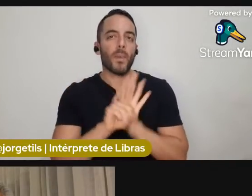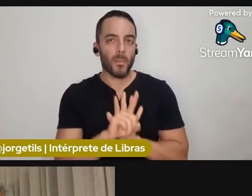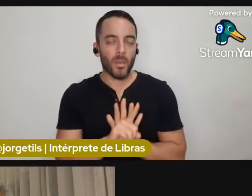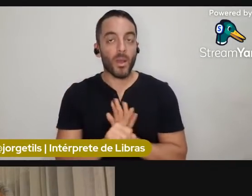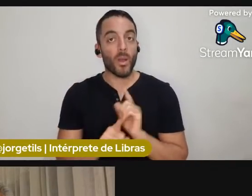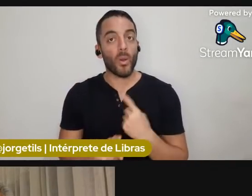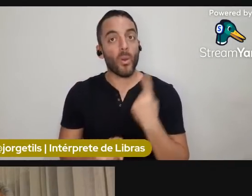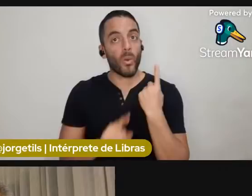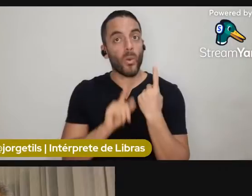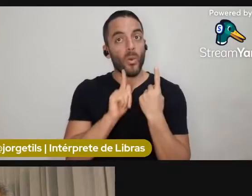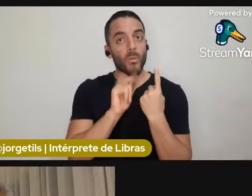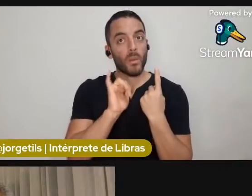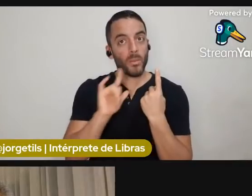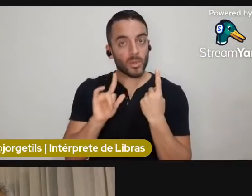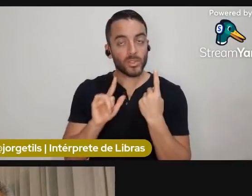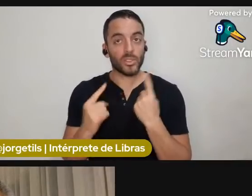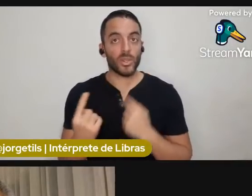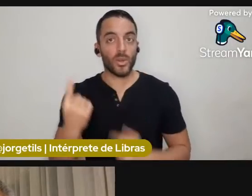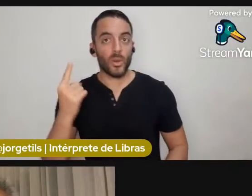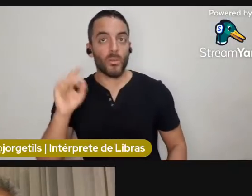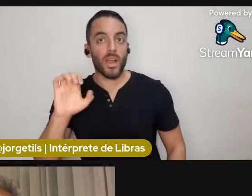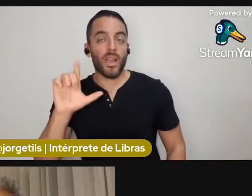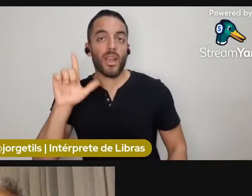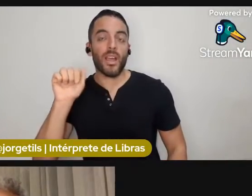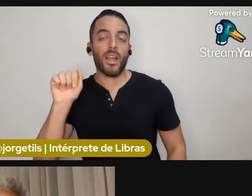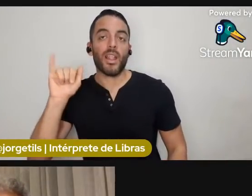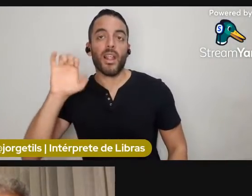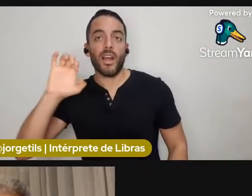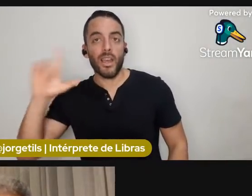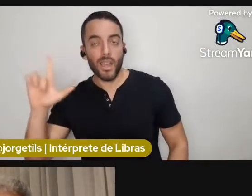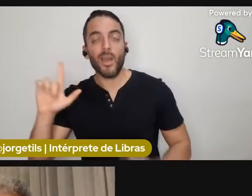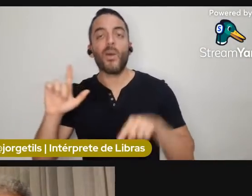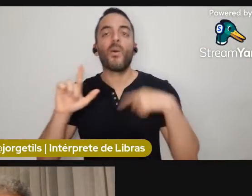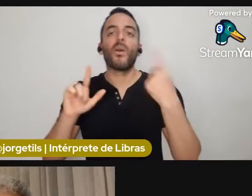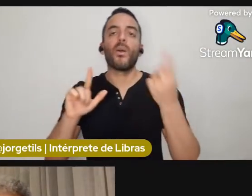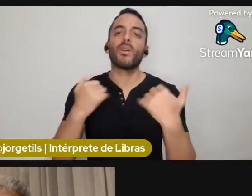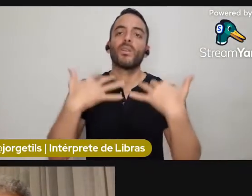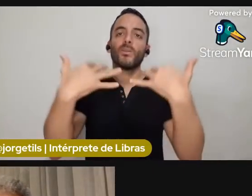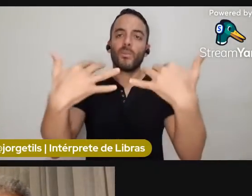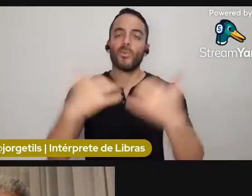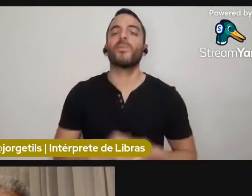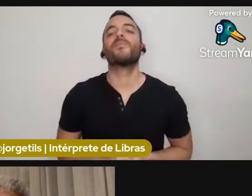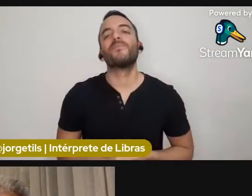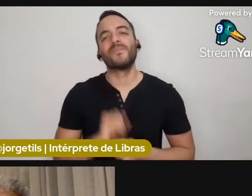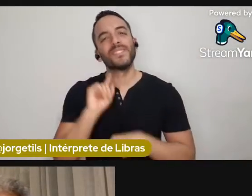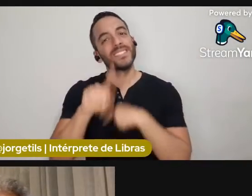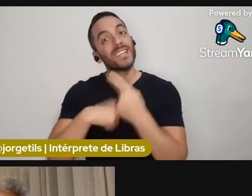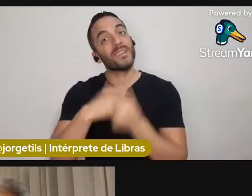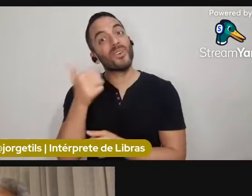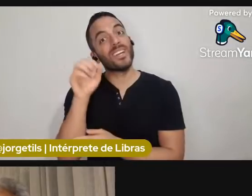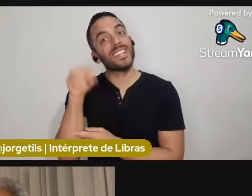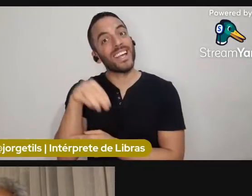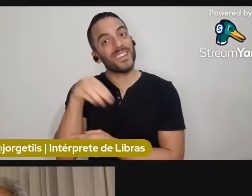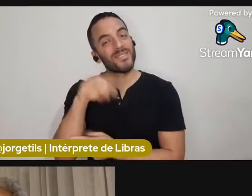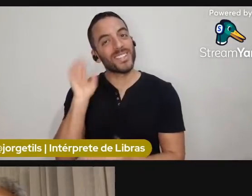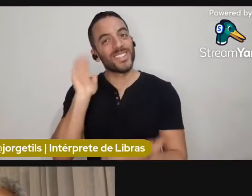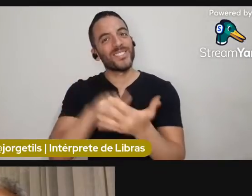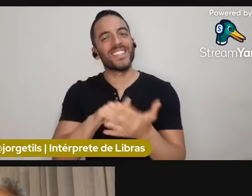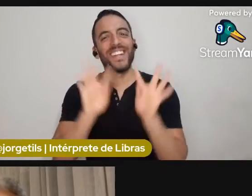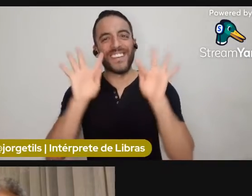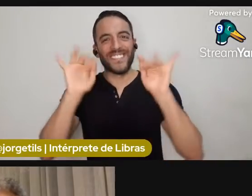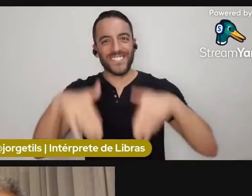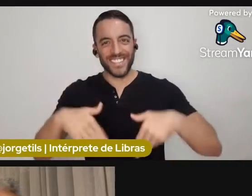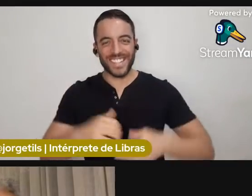para o Elaiel e outra do nosso público. Depois a gente tem mais 10 minutos finais e acabou-se o que era doce. A gente já vai ter